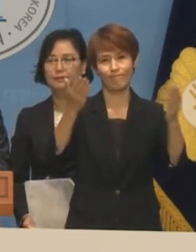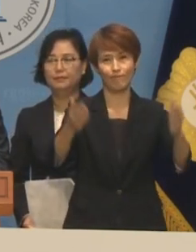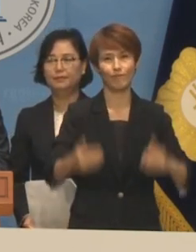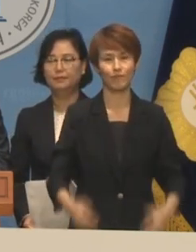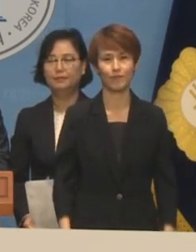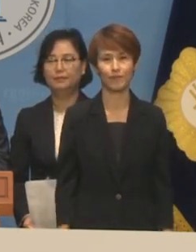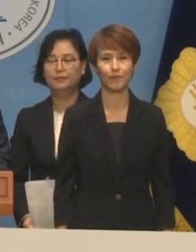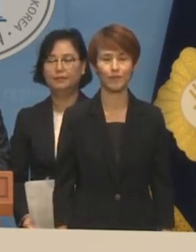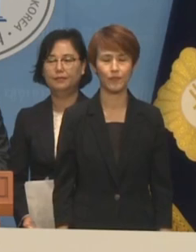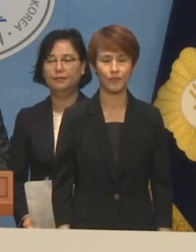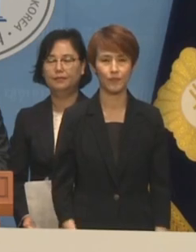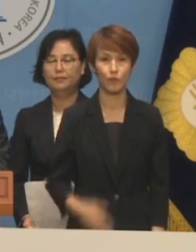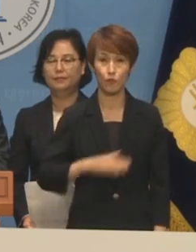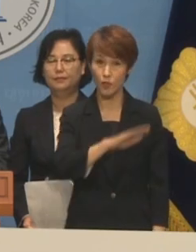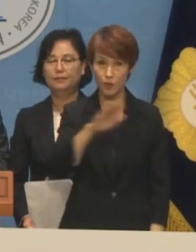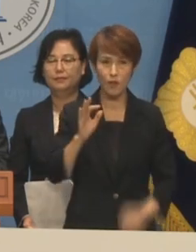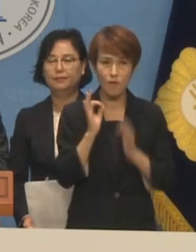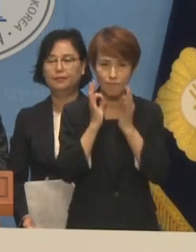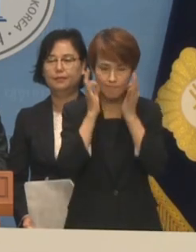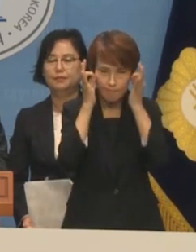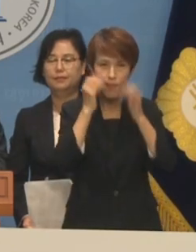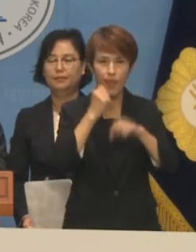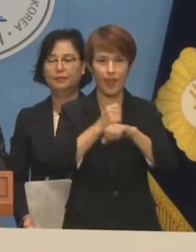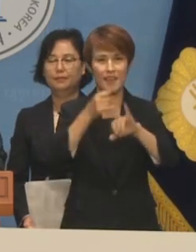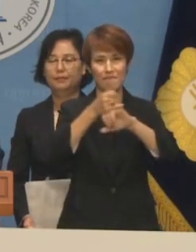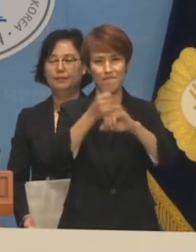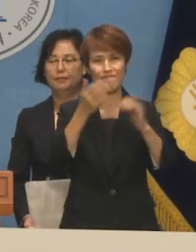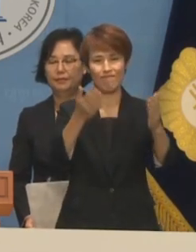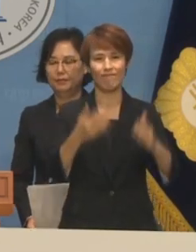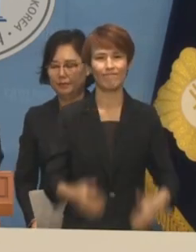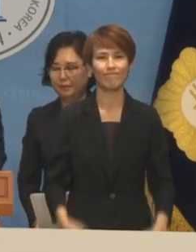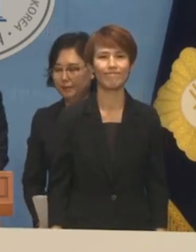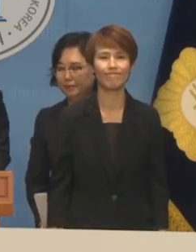우리 당에서도 더 열심히 함께 하겠다는 말씀을 드립니다. 고맙습니다.